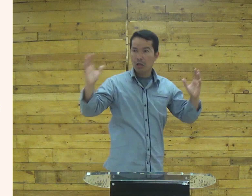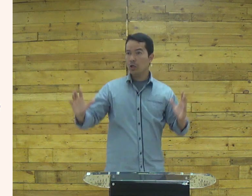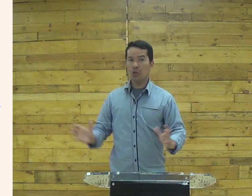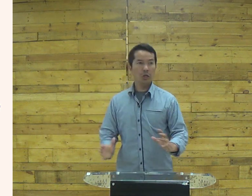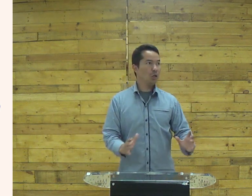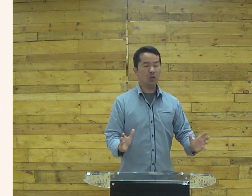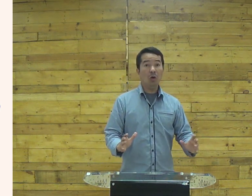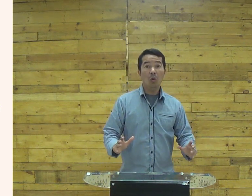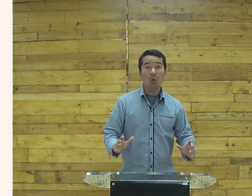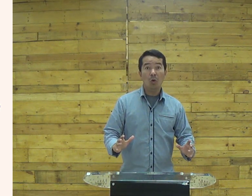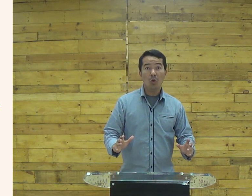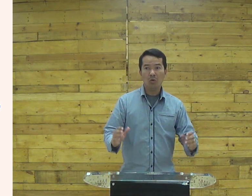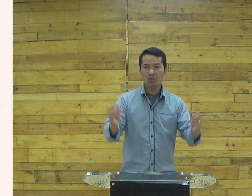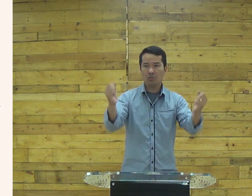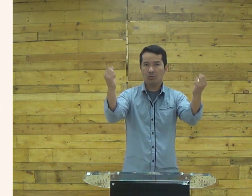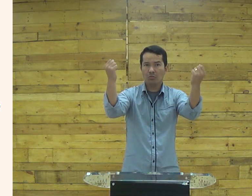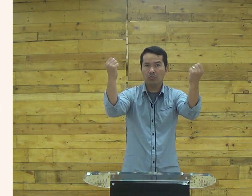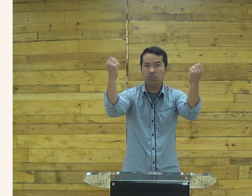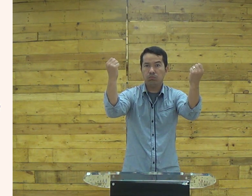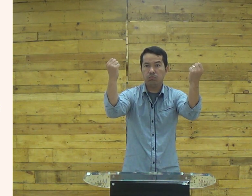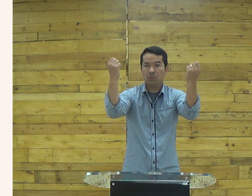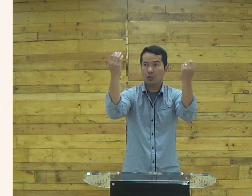quando ela percebe que ela morreu,